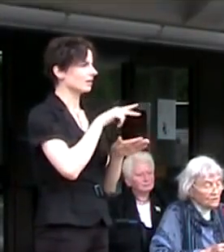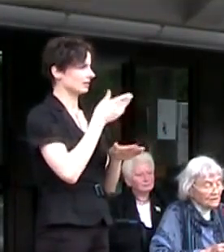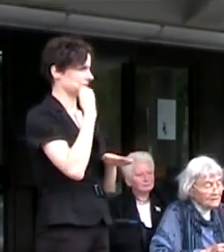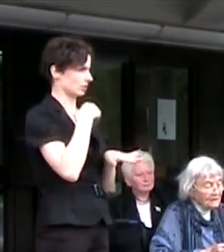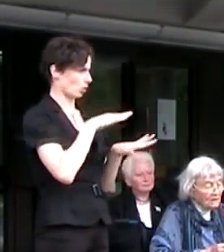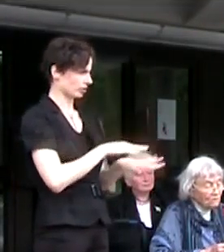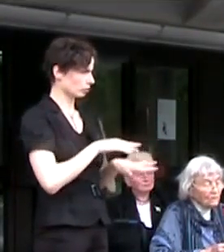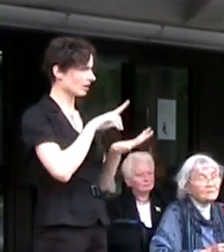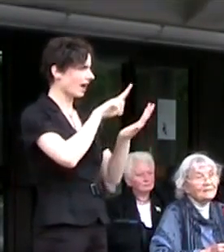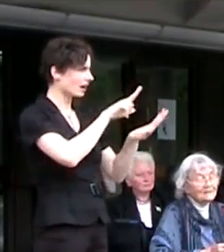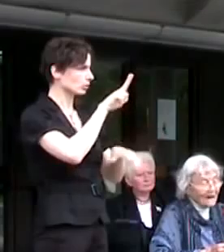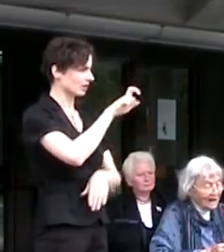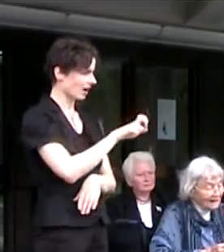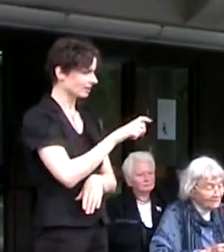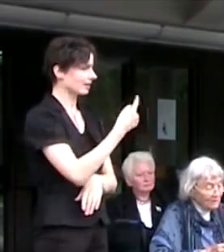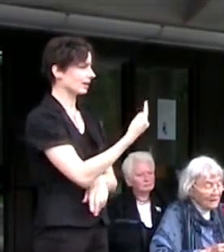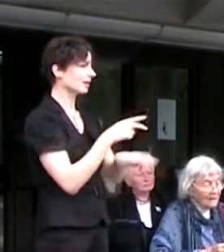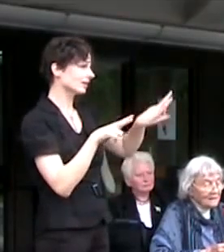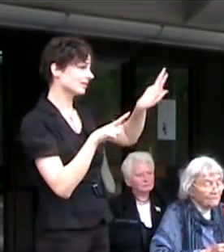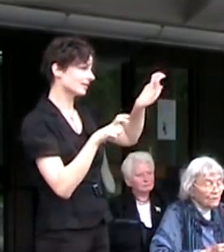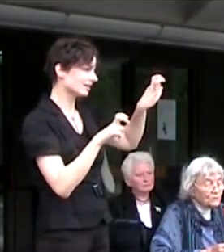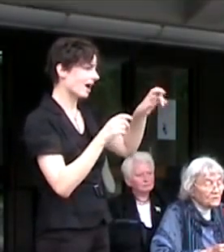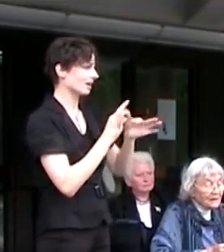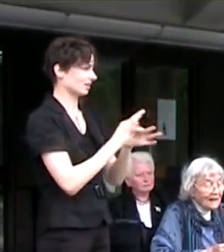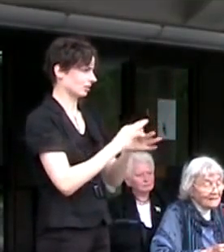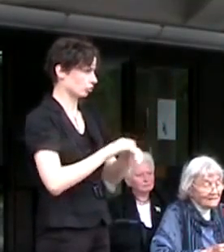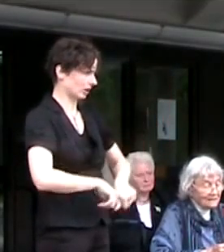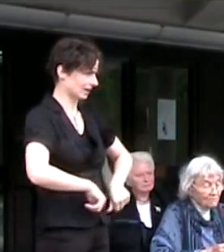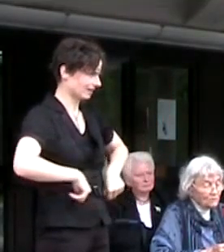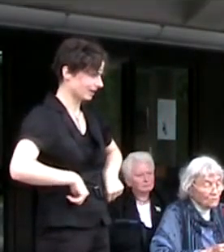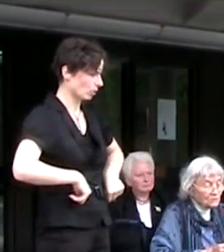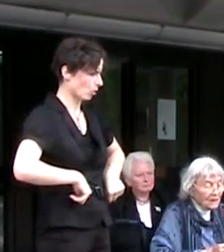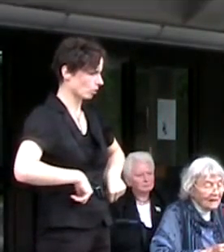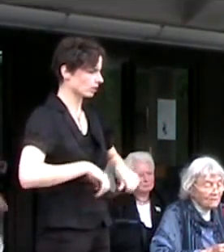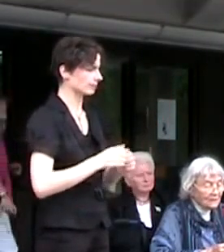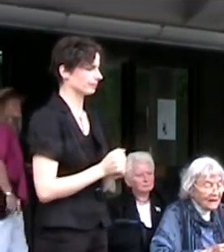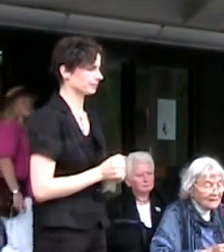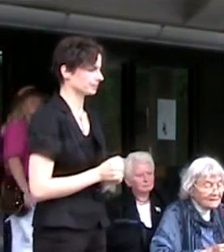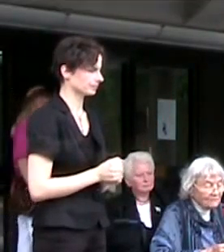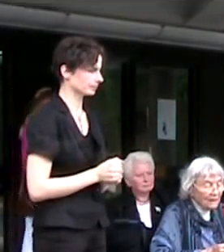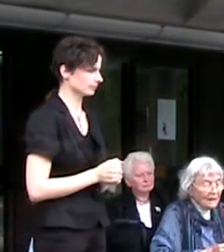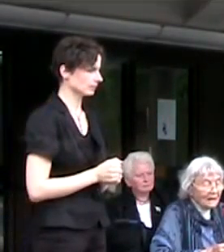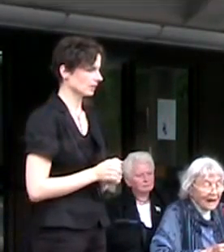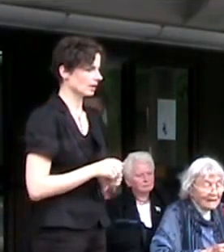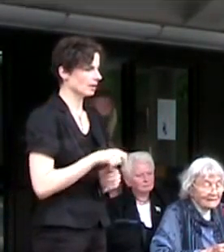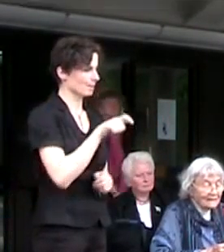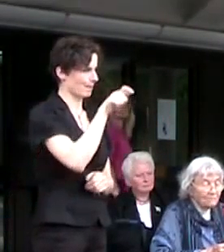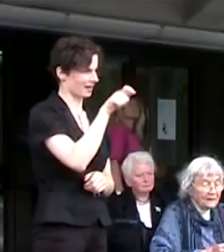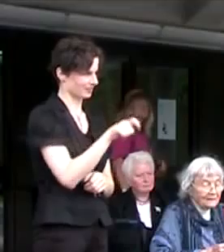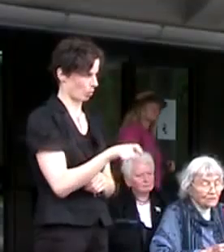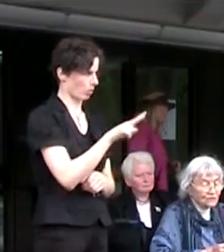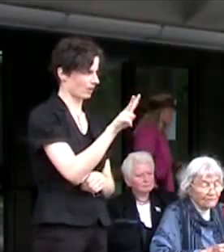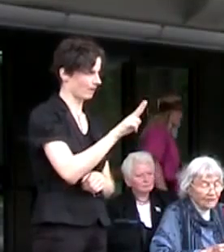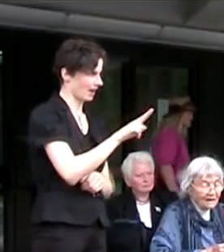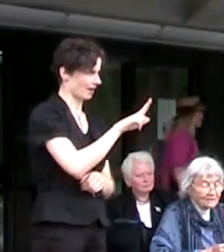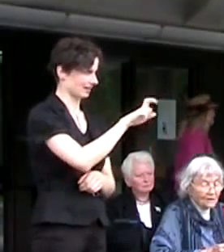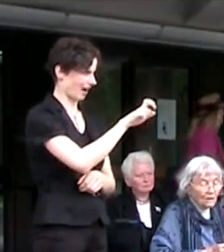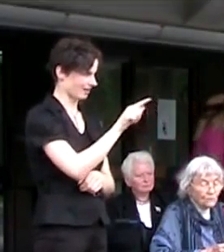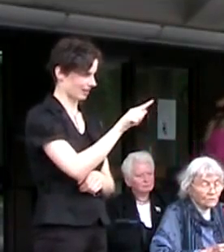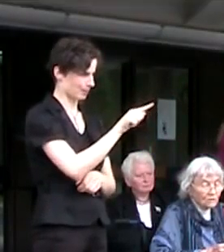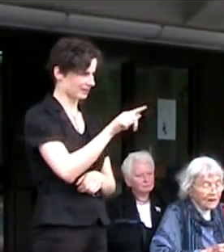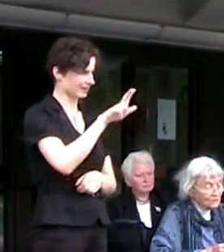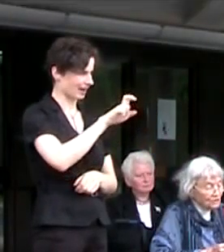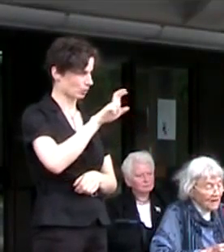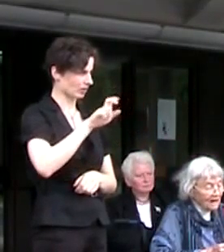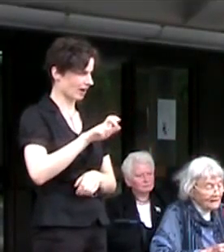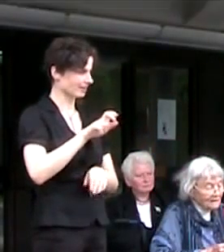zur Sterilisierung, Zitat, der von 1930 bis 1933 leitende Beter Chefarzt